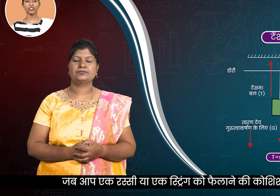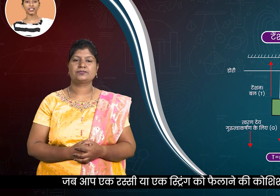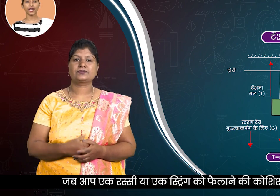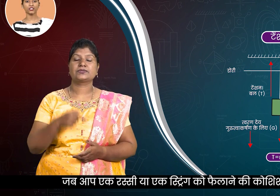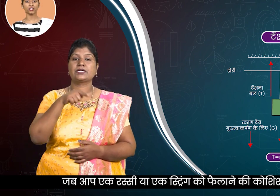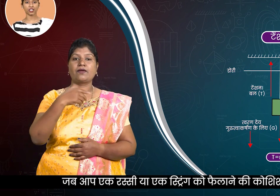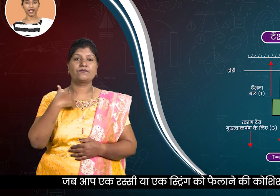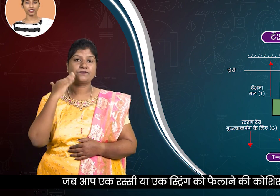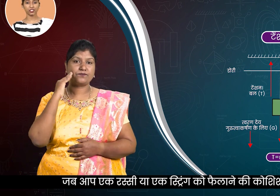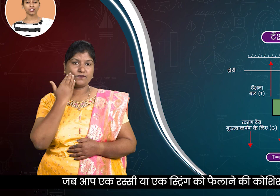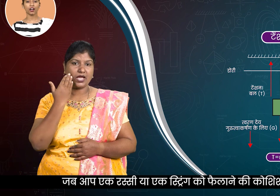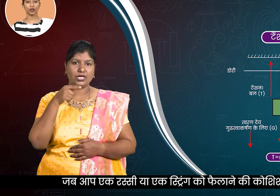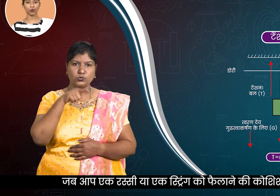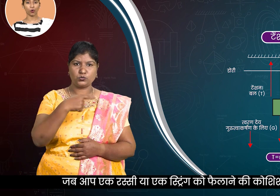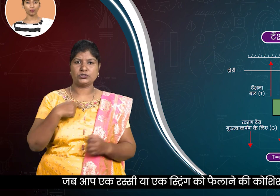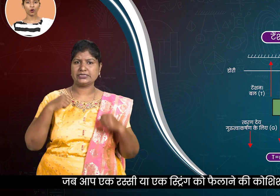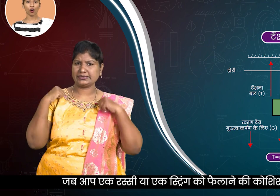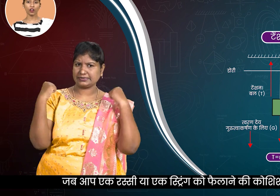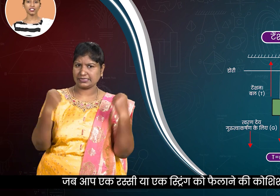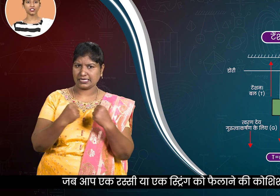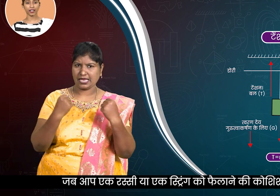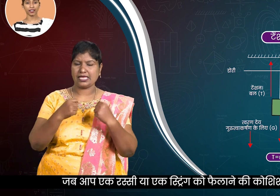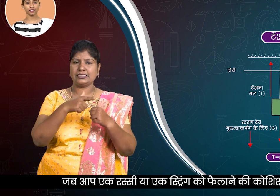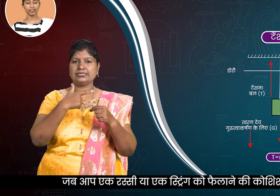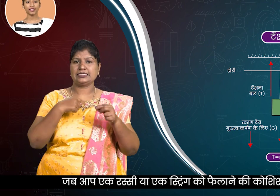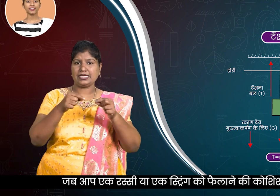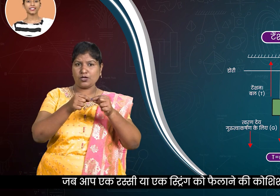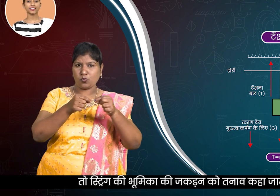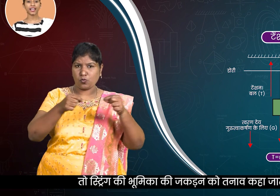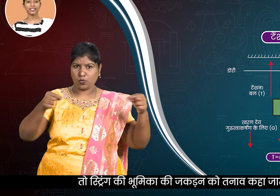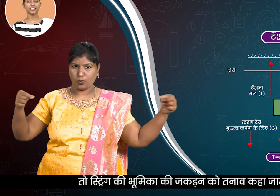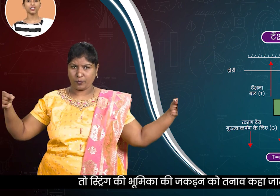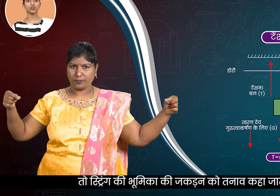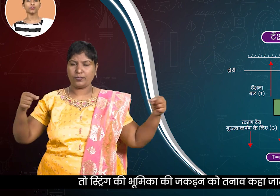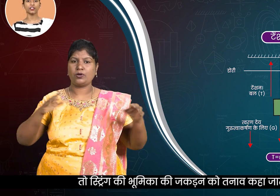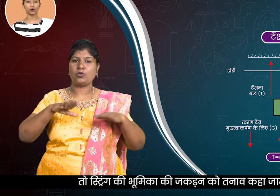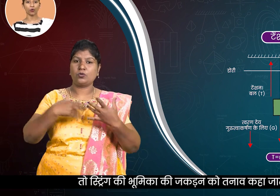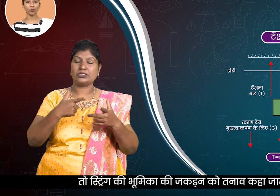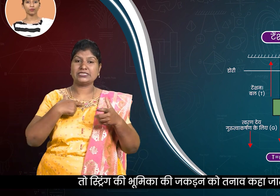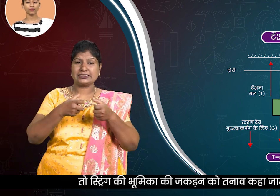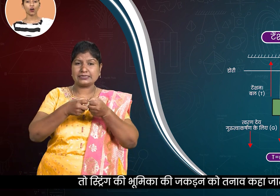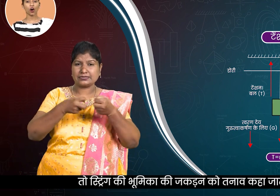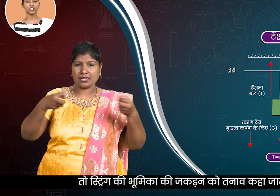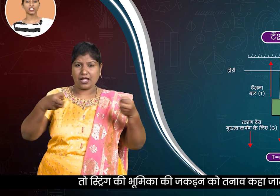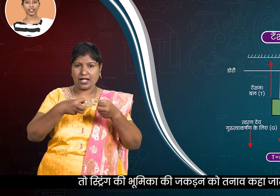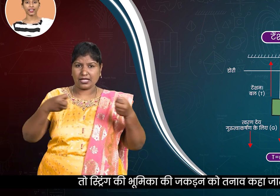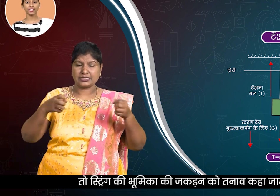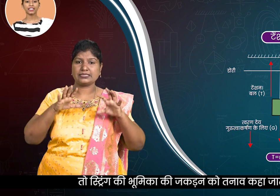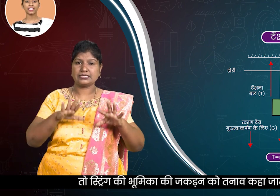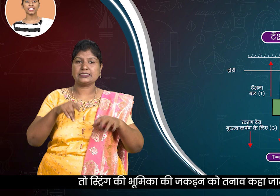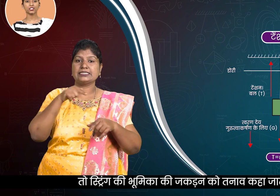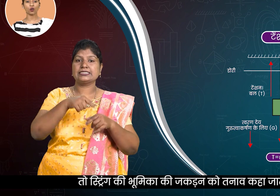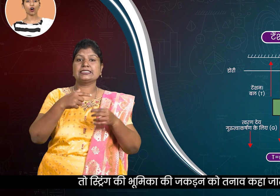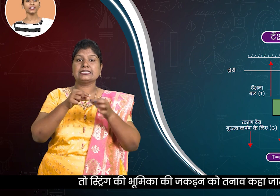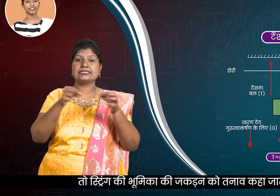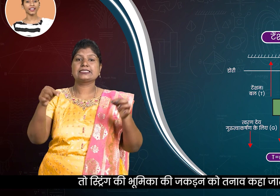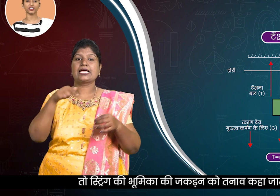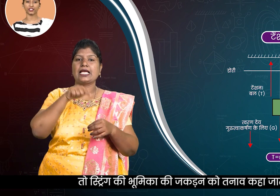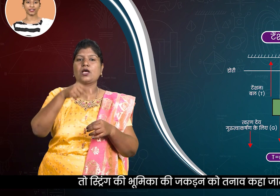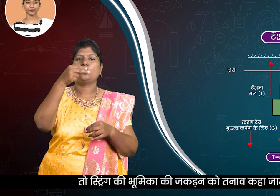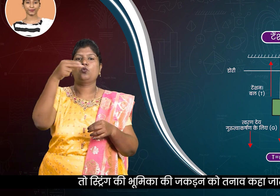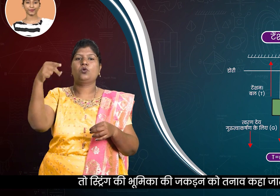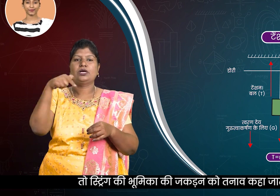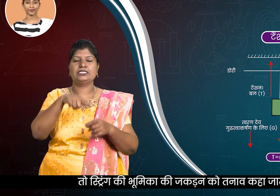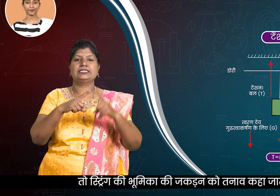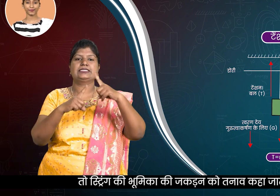जब आप एक रस्सी या एक स्ट्रिंग को फैलाने की कोशिश करते हैं, तो स्ट्रिंग की भूमिका की जकड़न को तनाव कहा